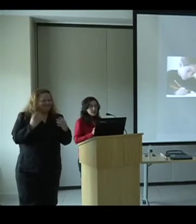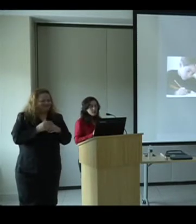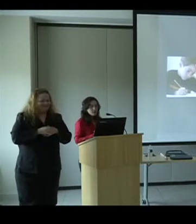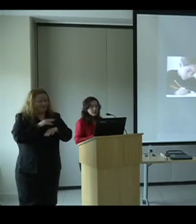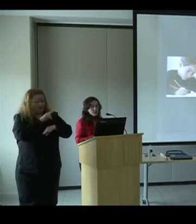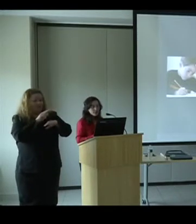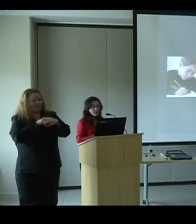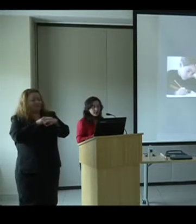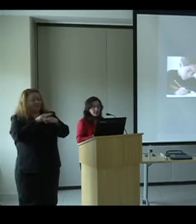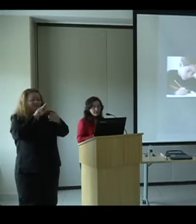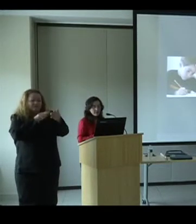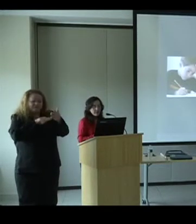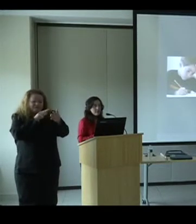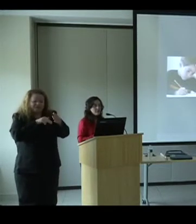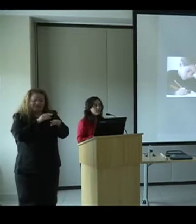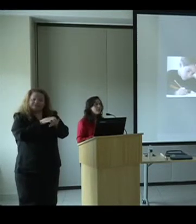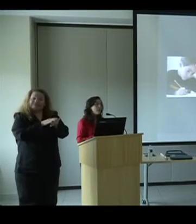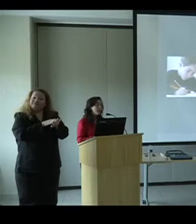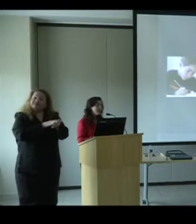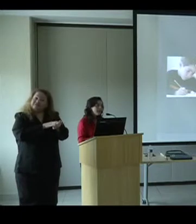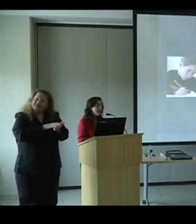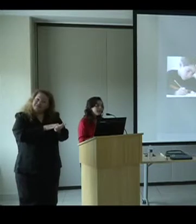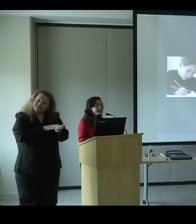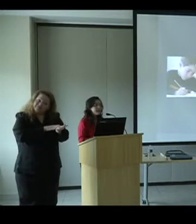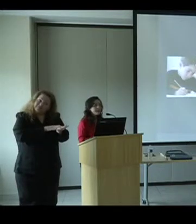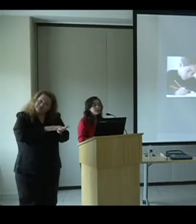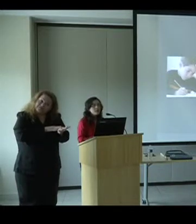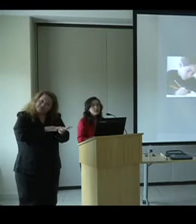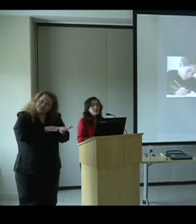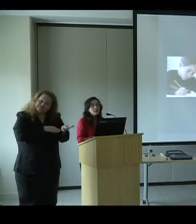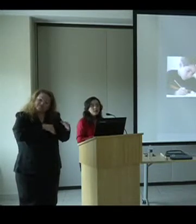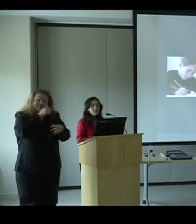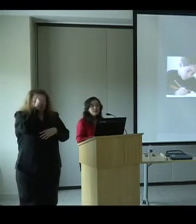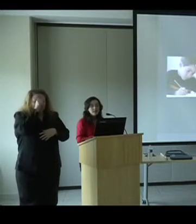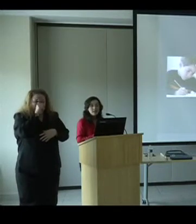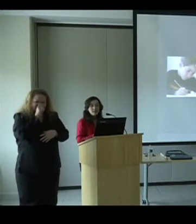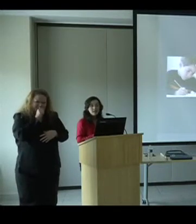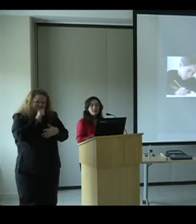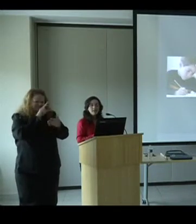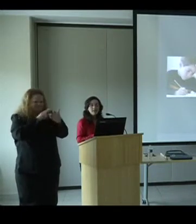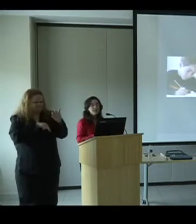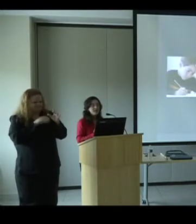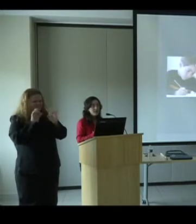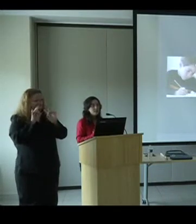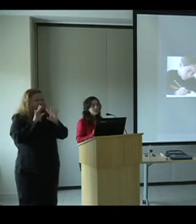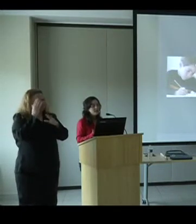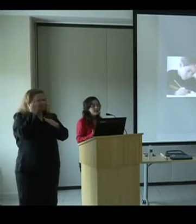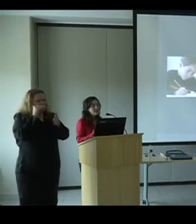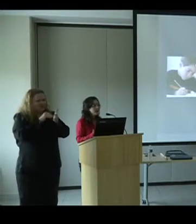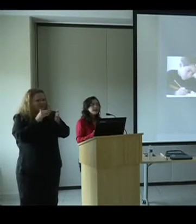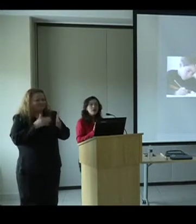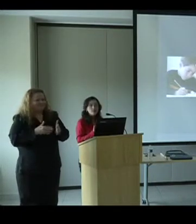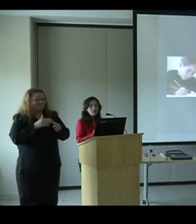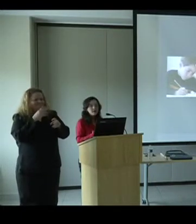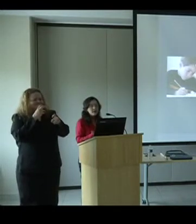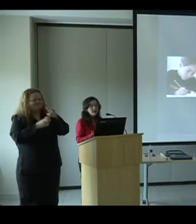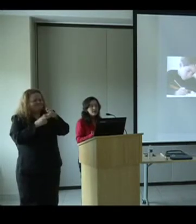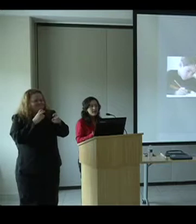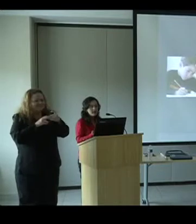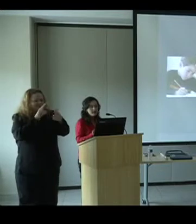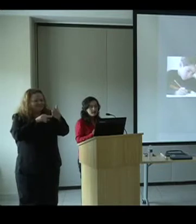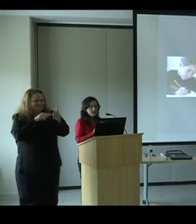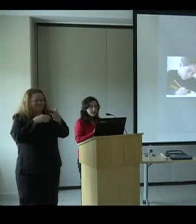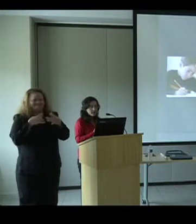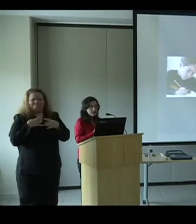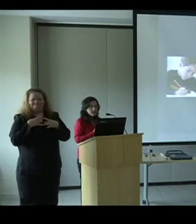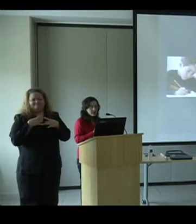va a haber lectura laboriosa y lenta pobre tolerancia a la lectura porque entonces este nene va a tener tanta dificultad en leer que no va